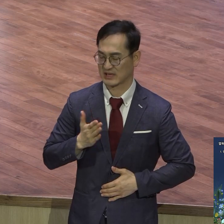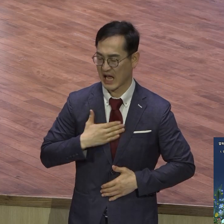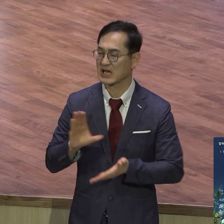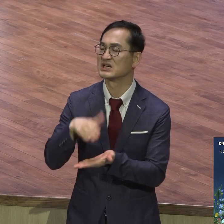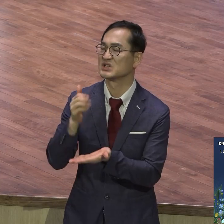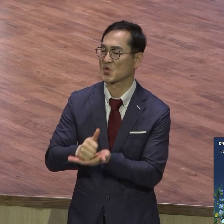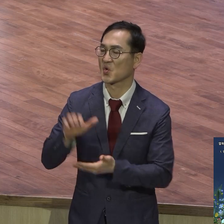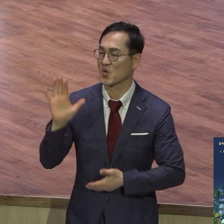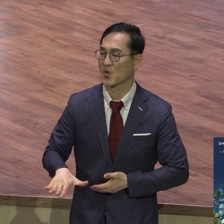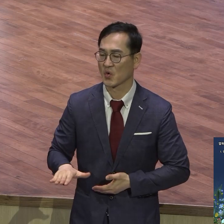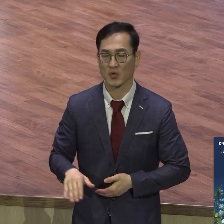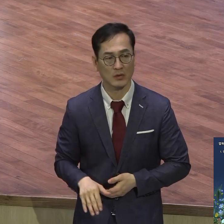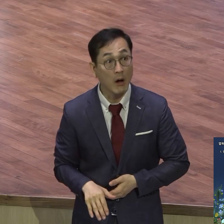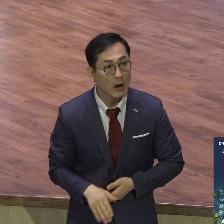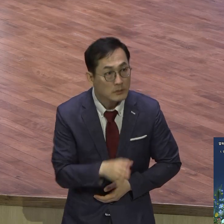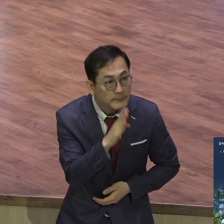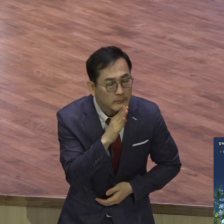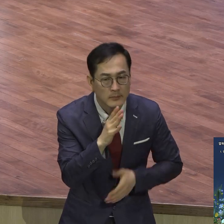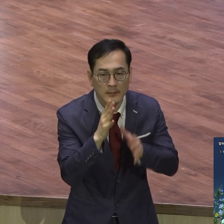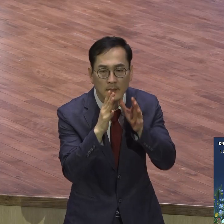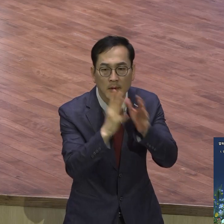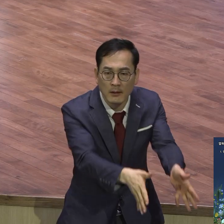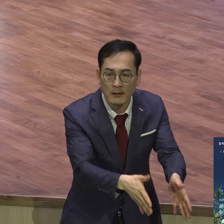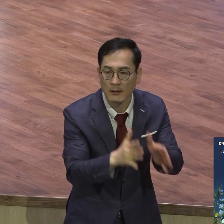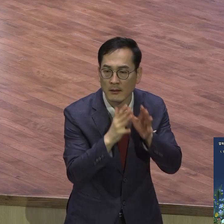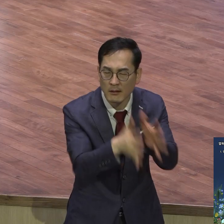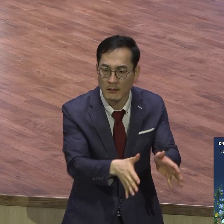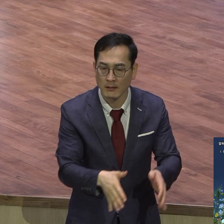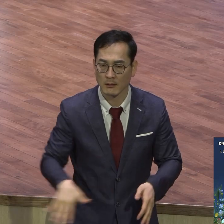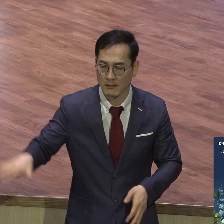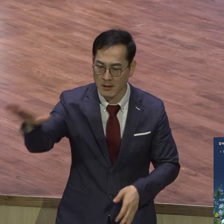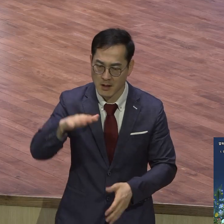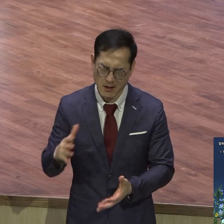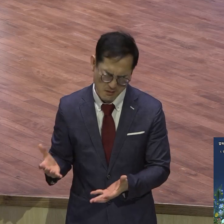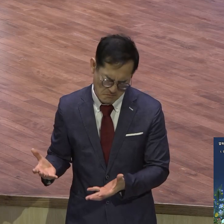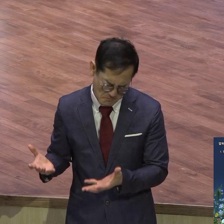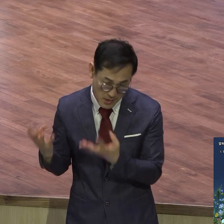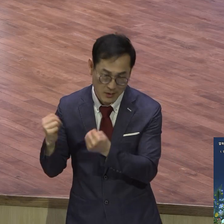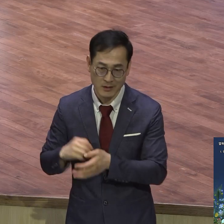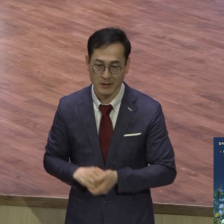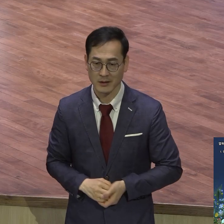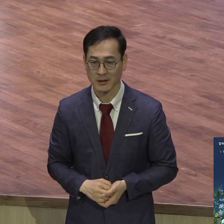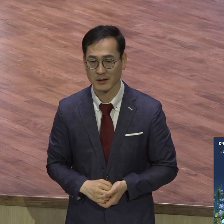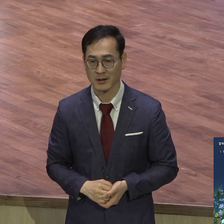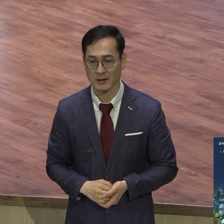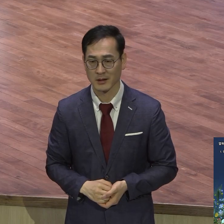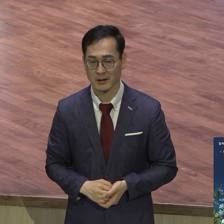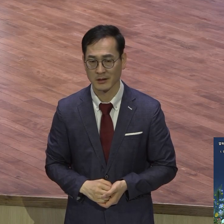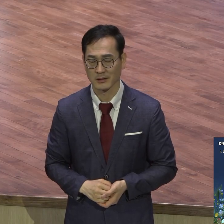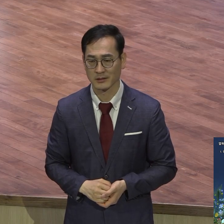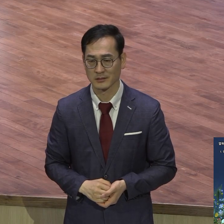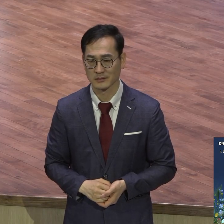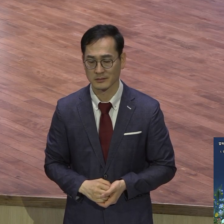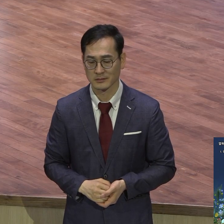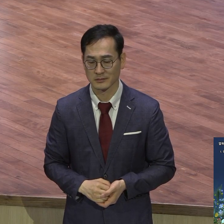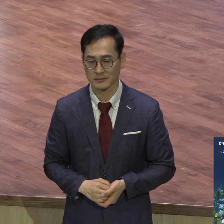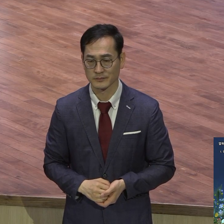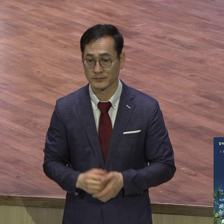믿고 저렇게 따라 수십만 명이 이 거짓 선지자의 말에 속고 있어요. 이미